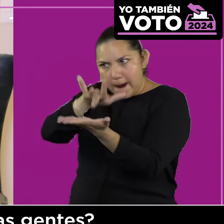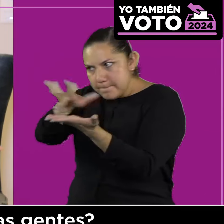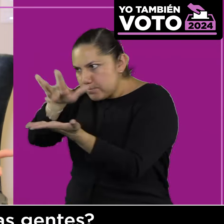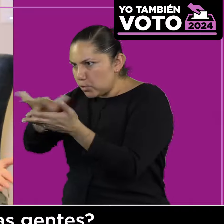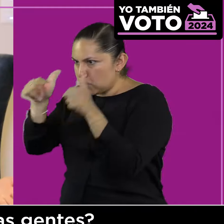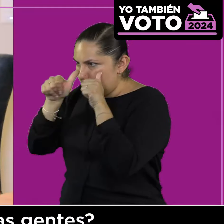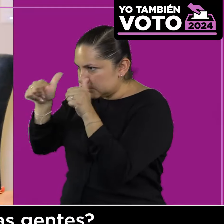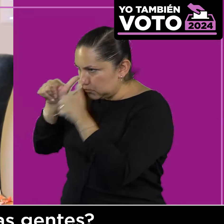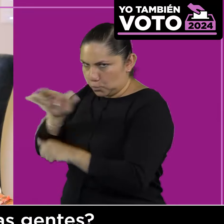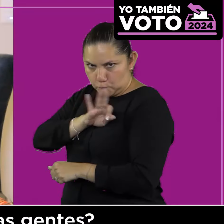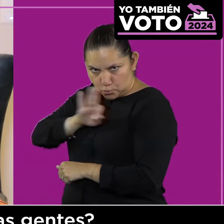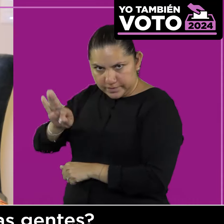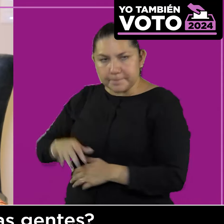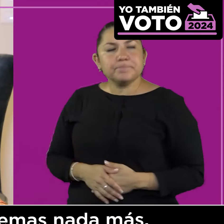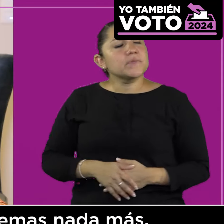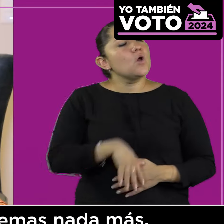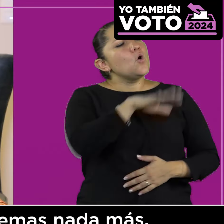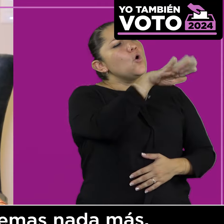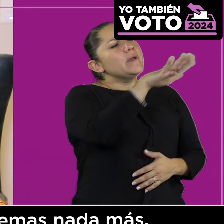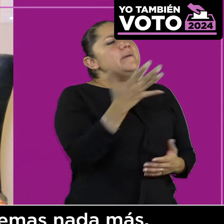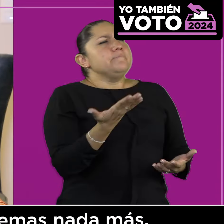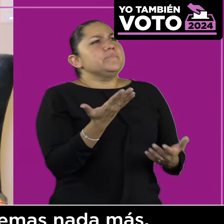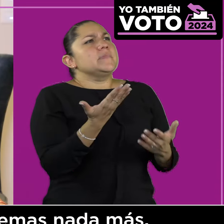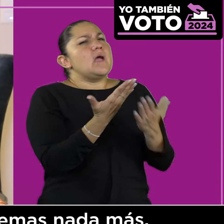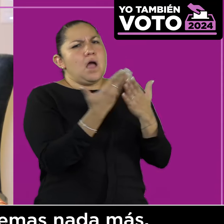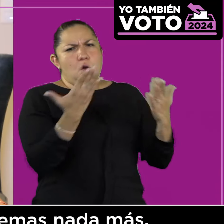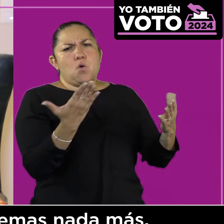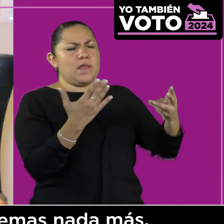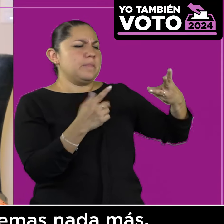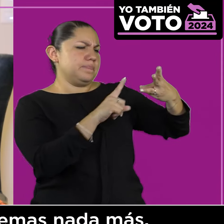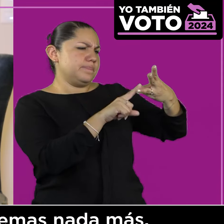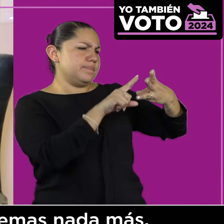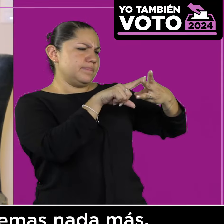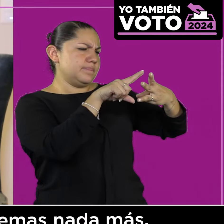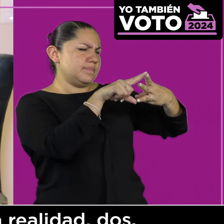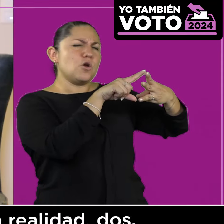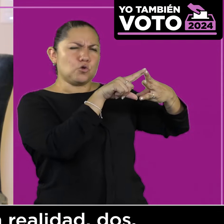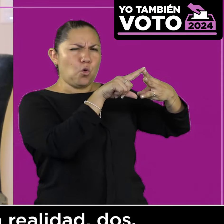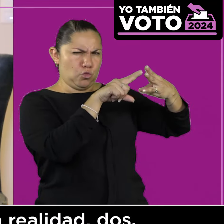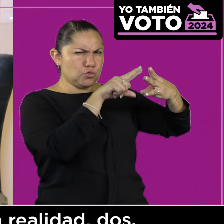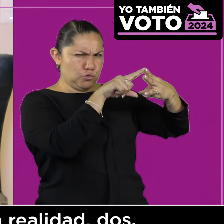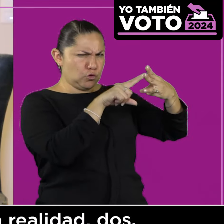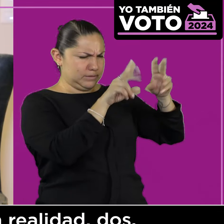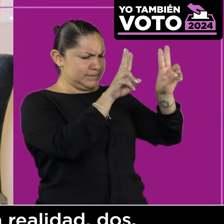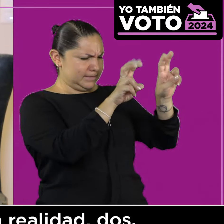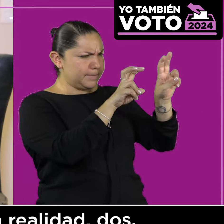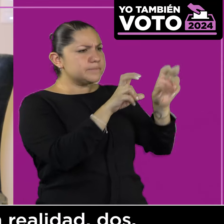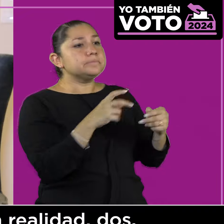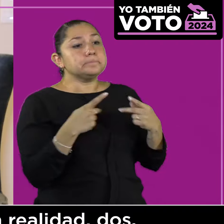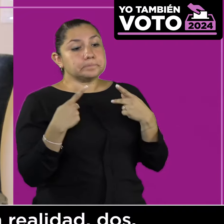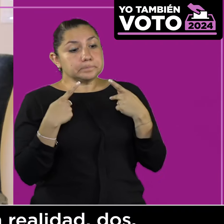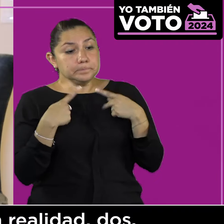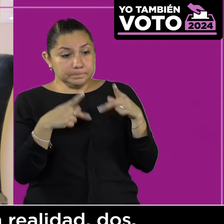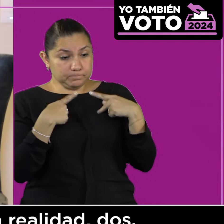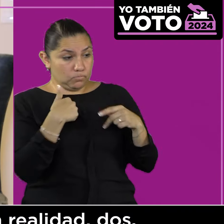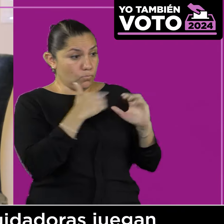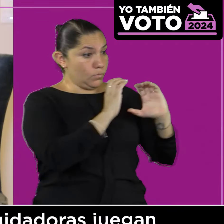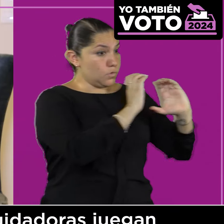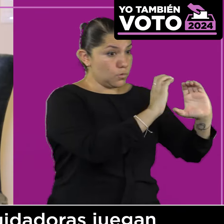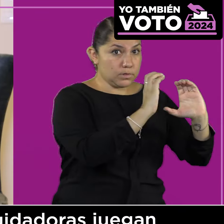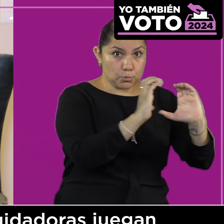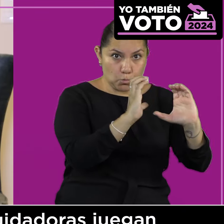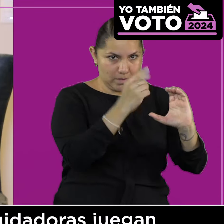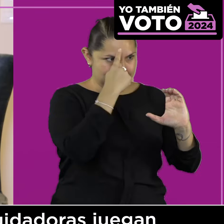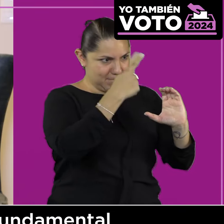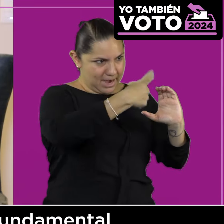a todas las gentes okay a ver dos temas nada más bueno tres en dos eh